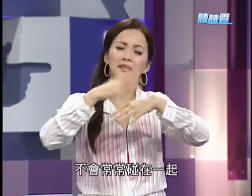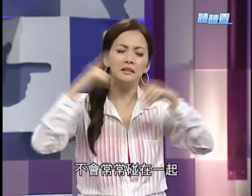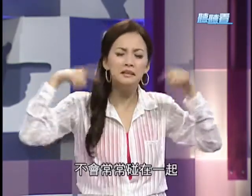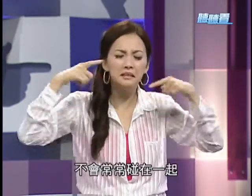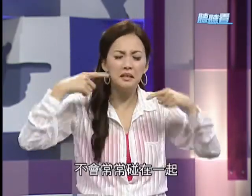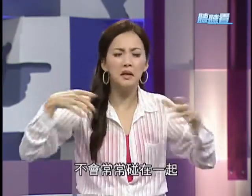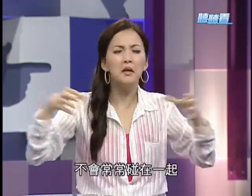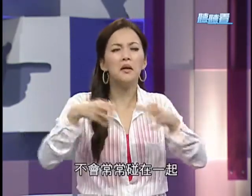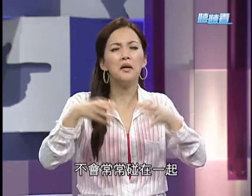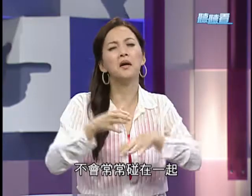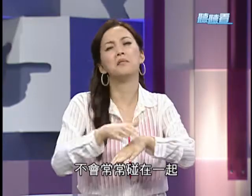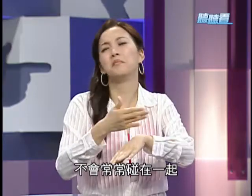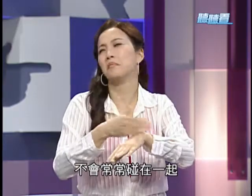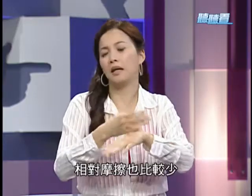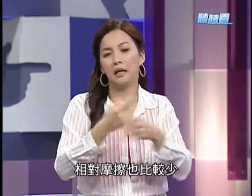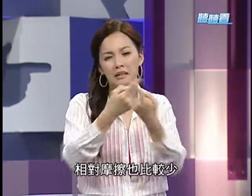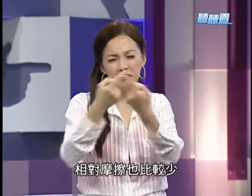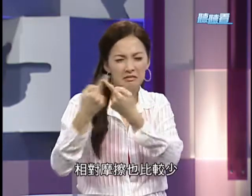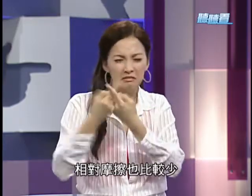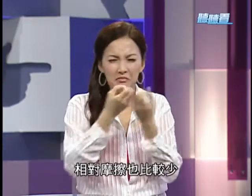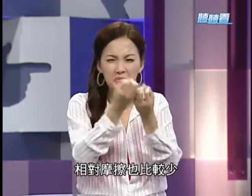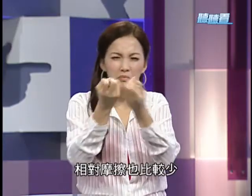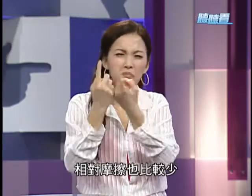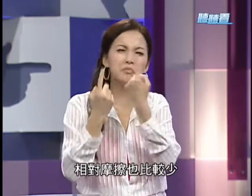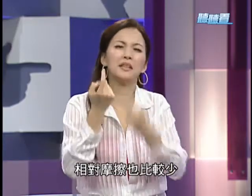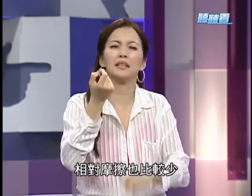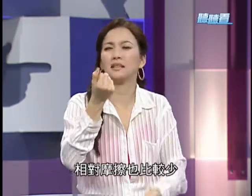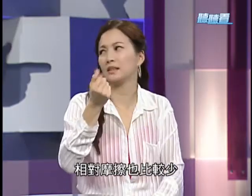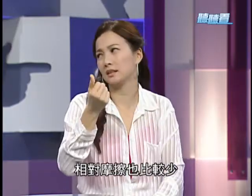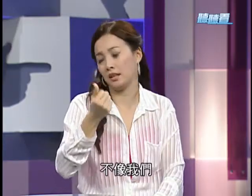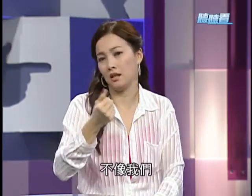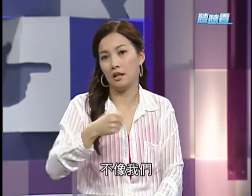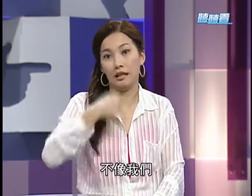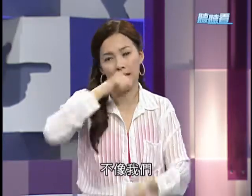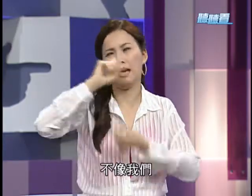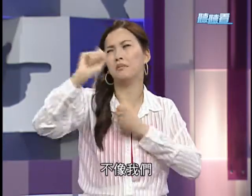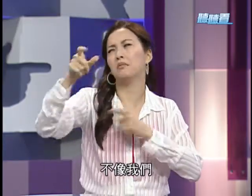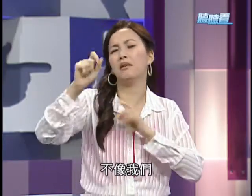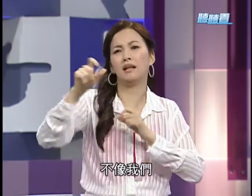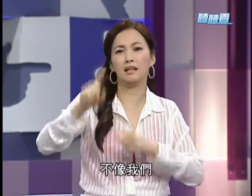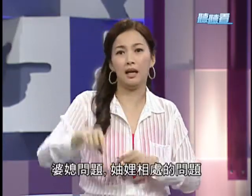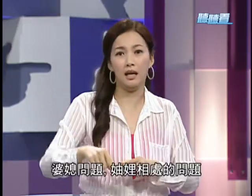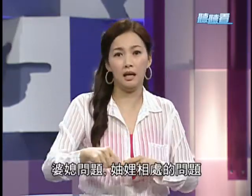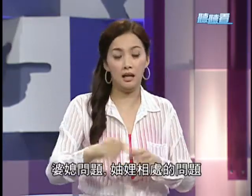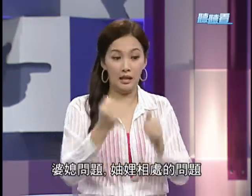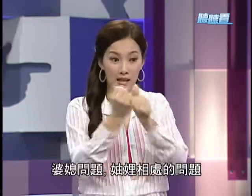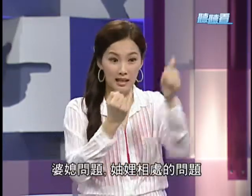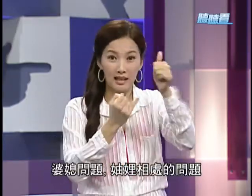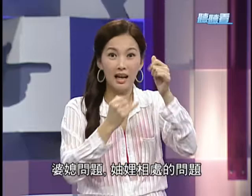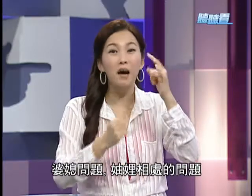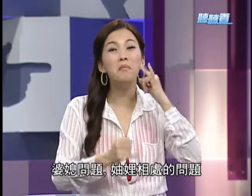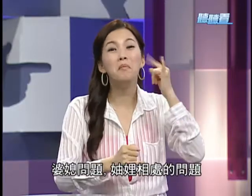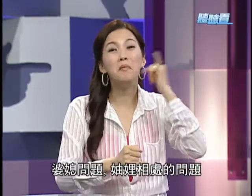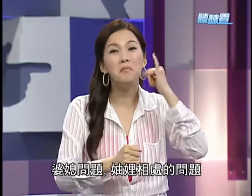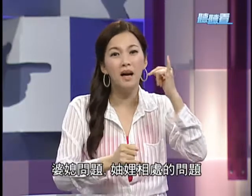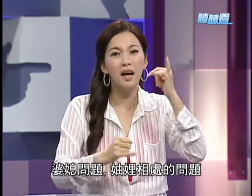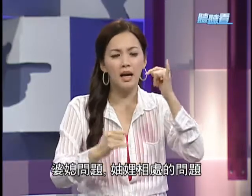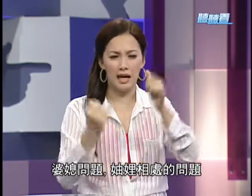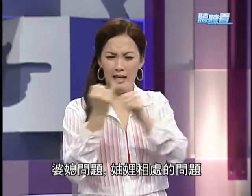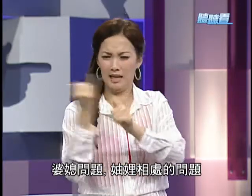常碰在一起，相对呢摩擦也比较少，不像我们婆媳问题、妯娌相处